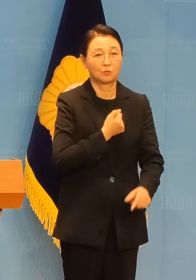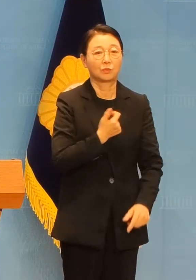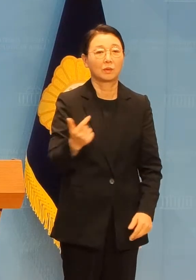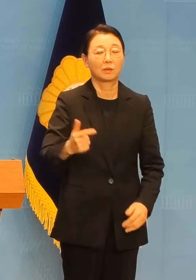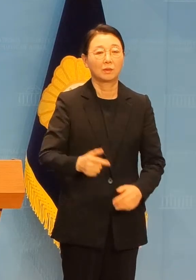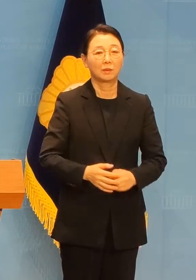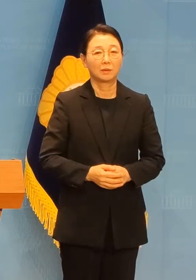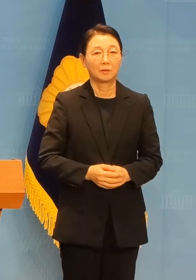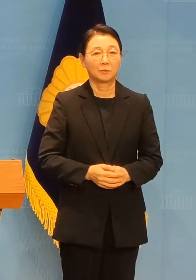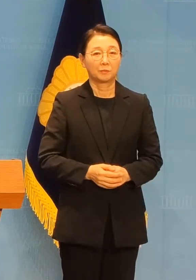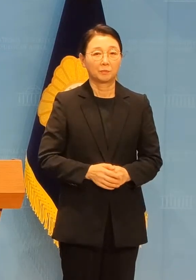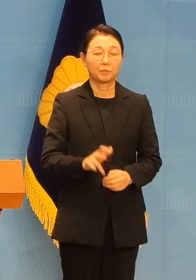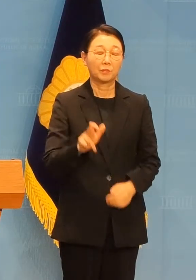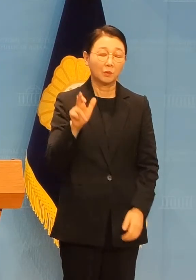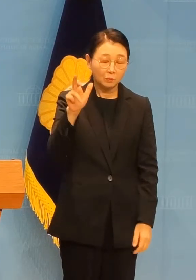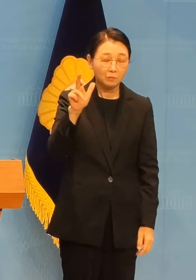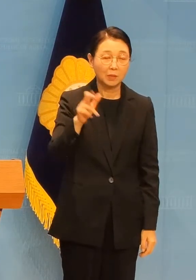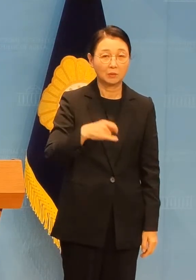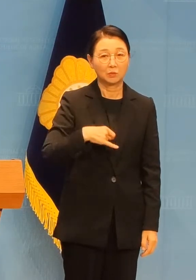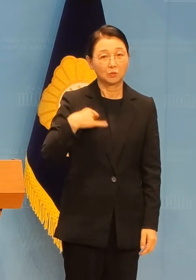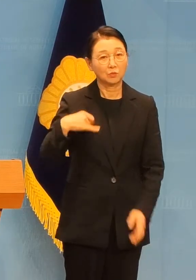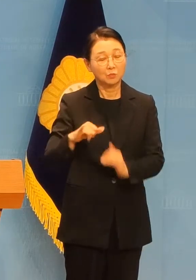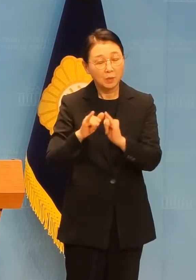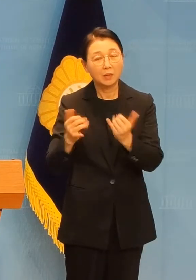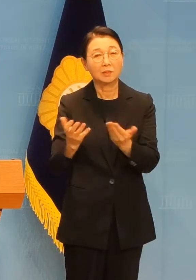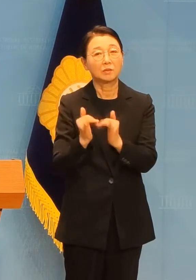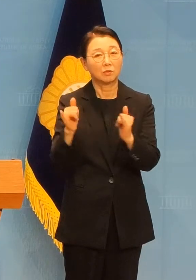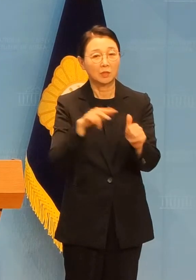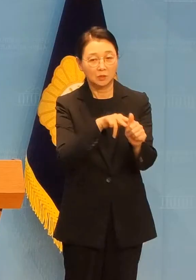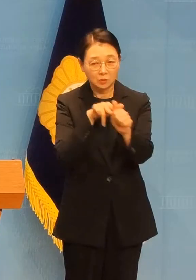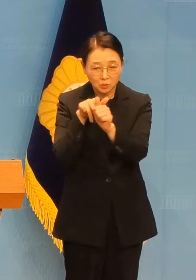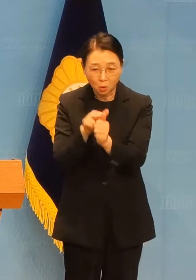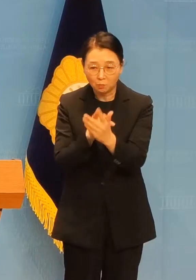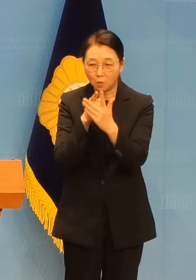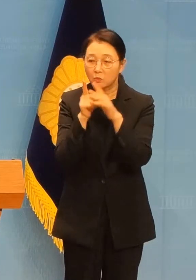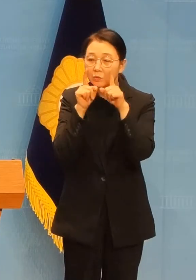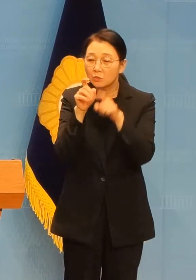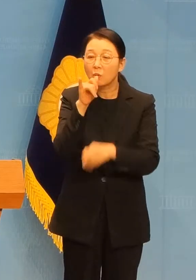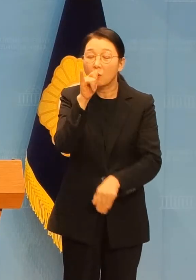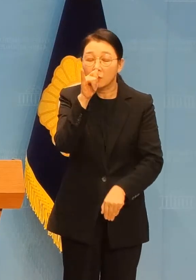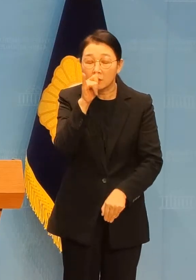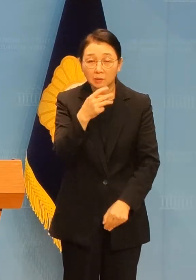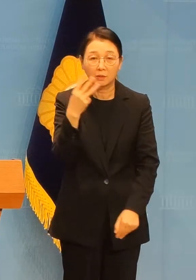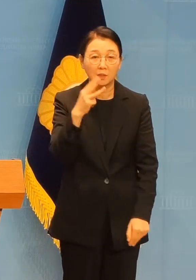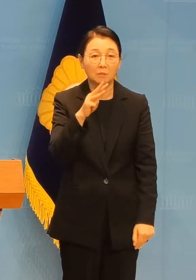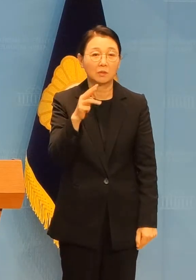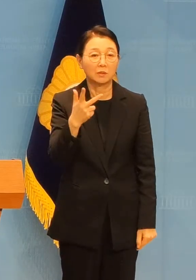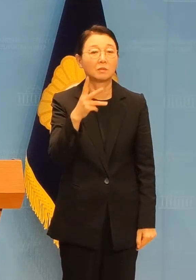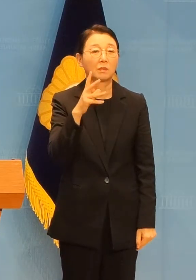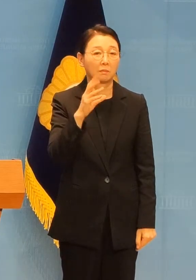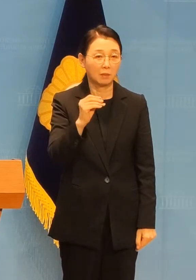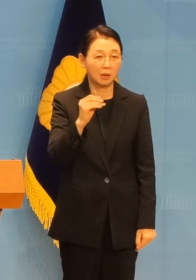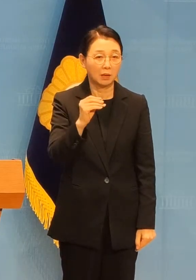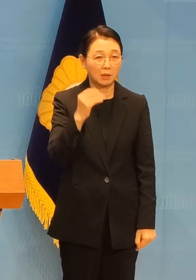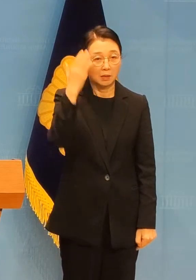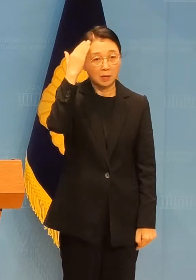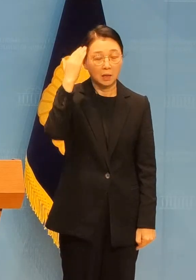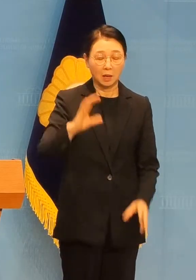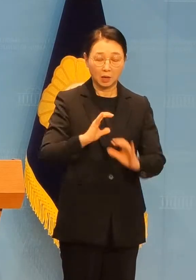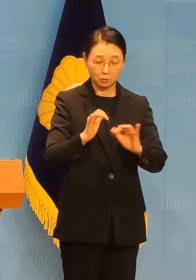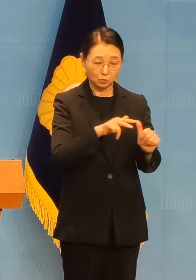충격적입니다. 쿠팡 중국인 직원의 정보 유출 의혹으로 3,700만 명 우리 국민의